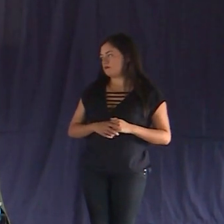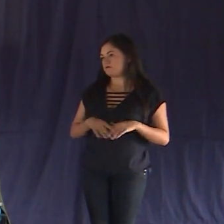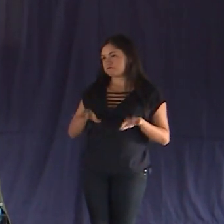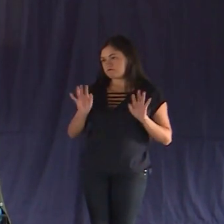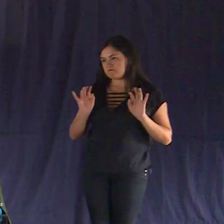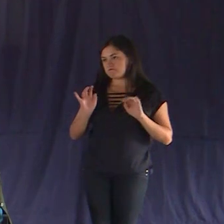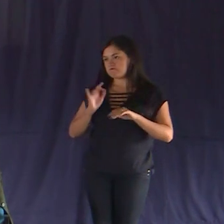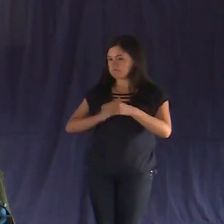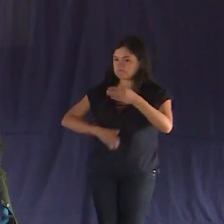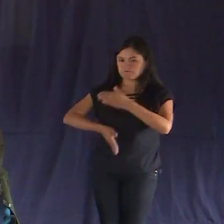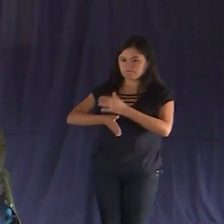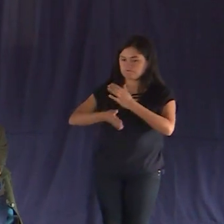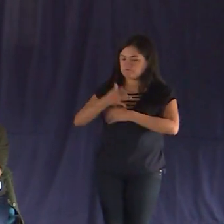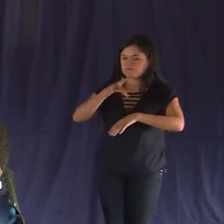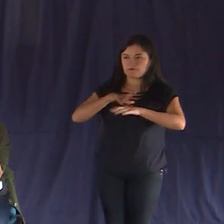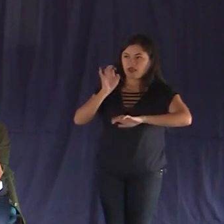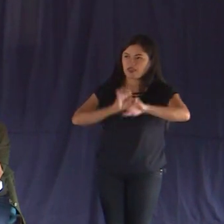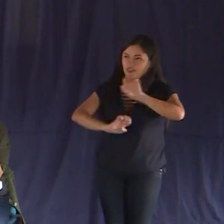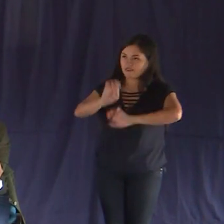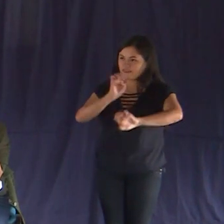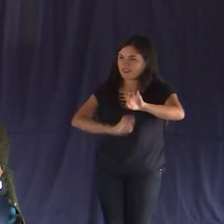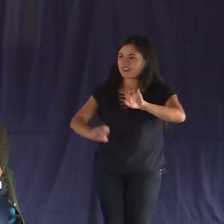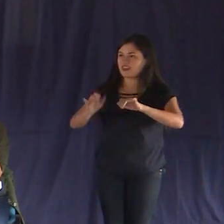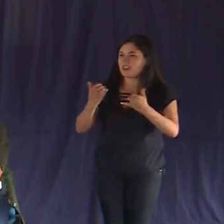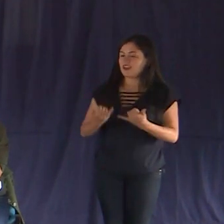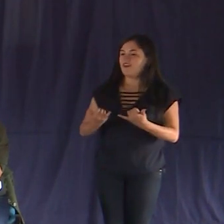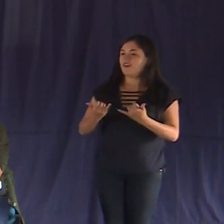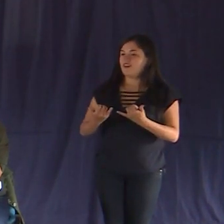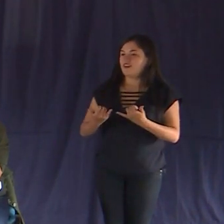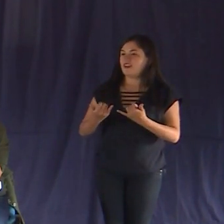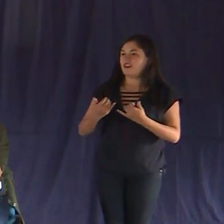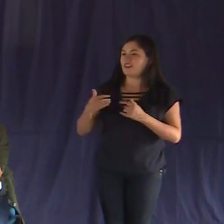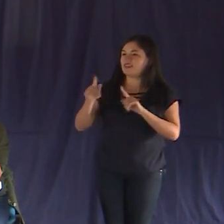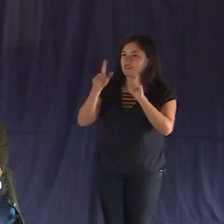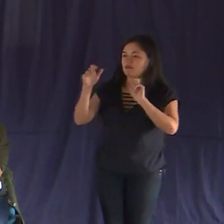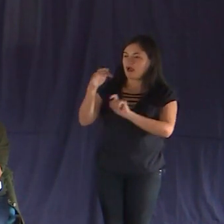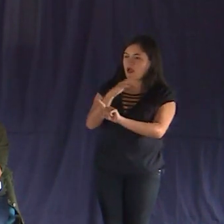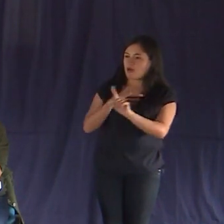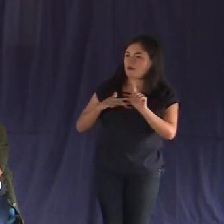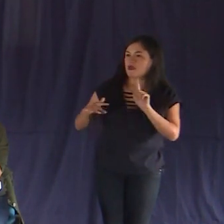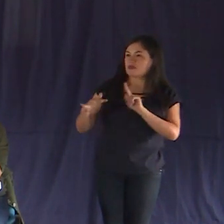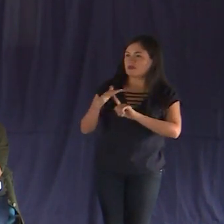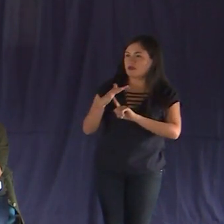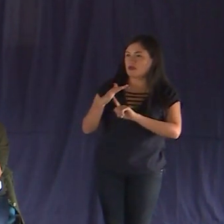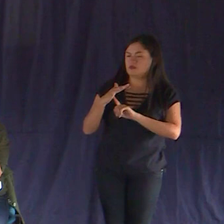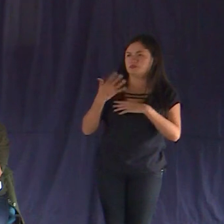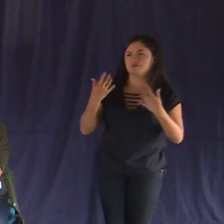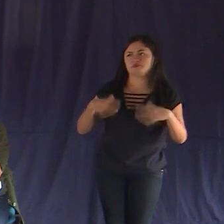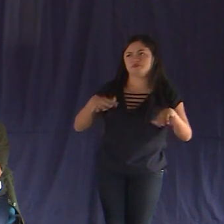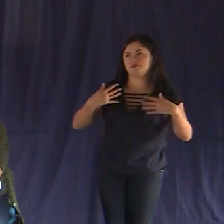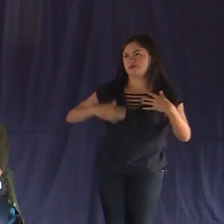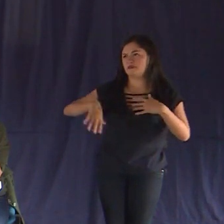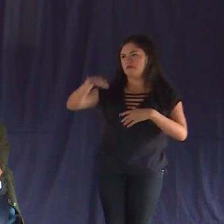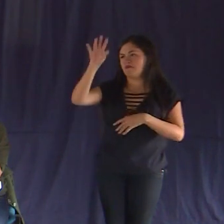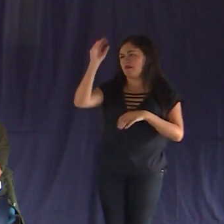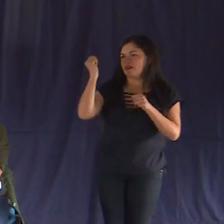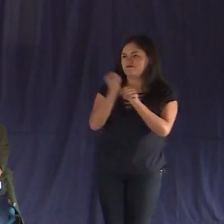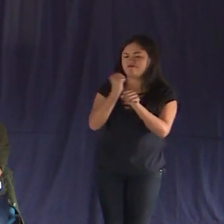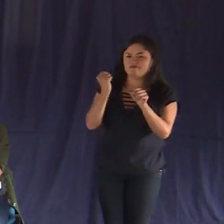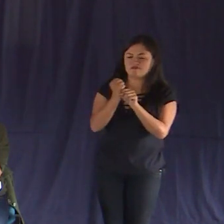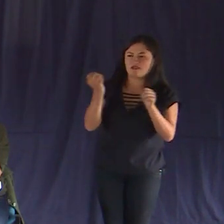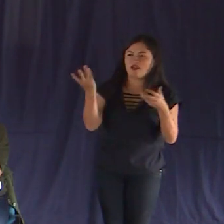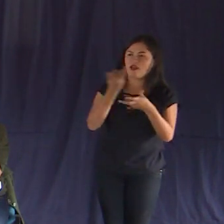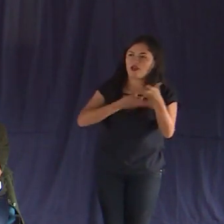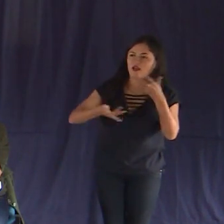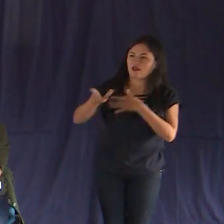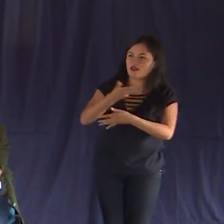Sigamos adelante, defendamos y sigamos en esta línea de lo ambiental, que tiene muchísimo, muchísimo de qué hablar, y